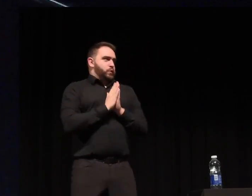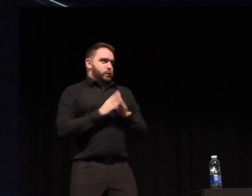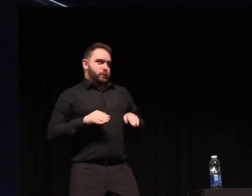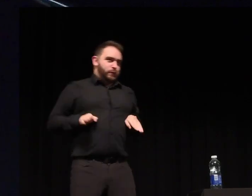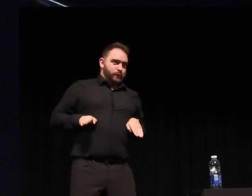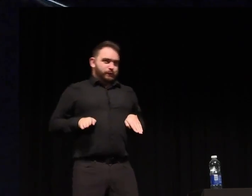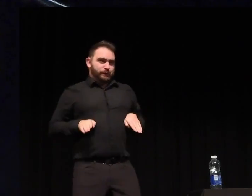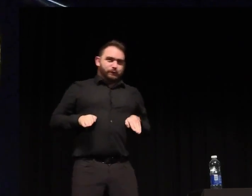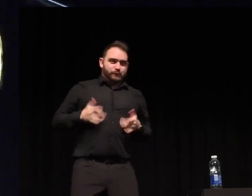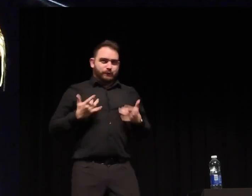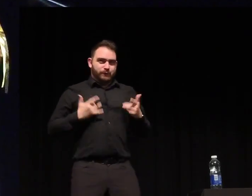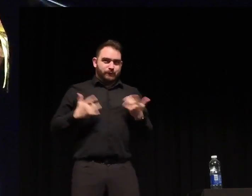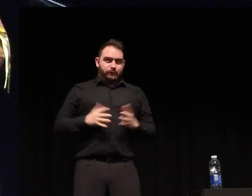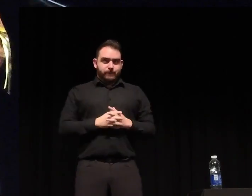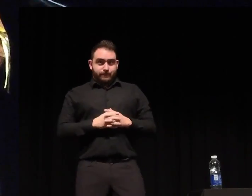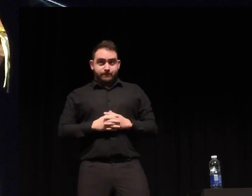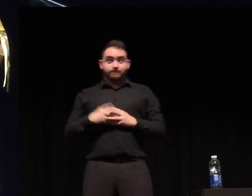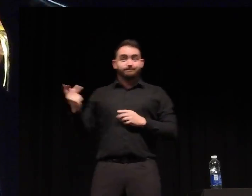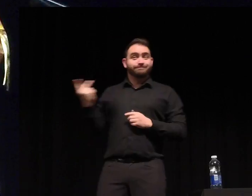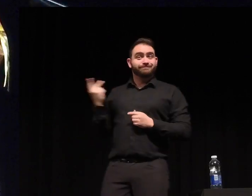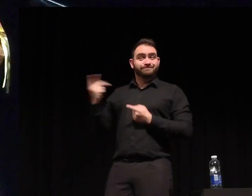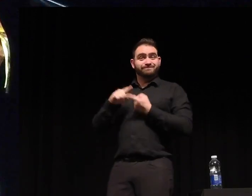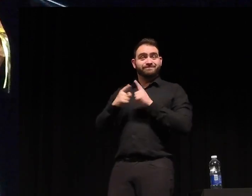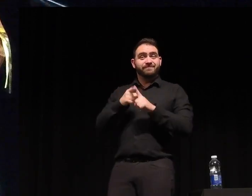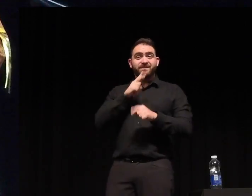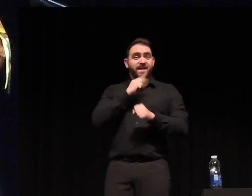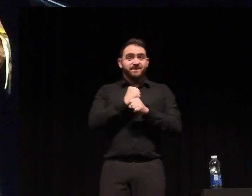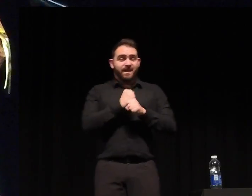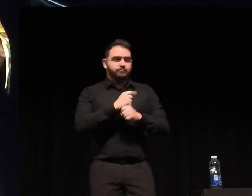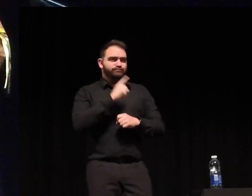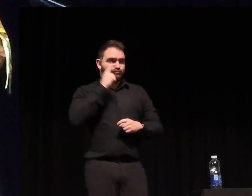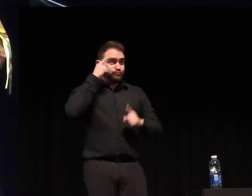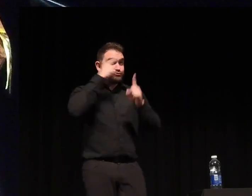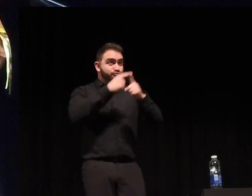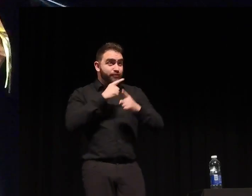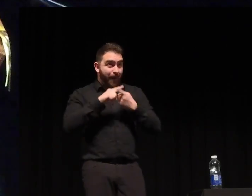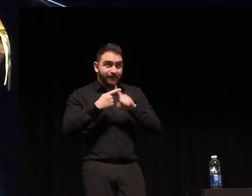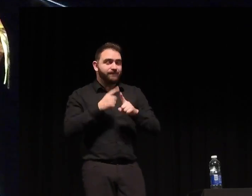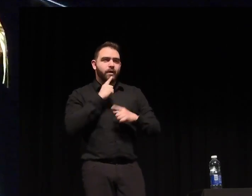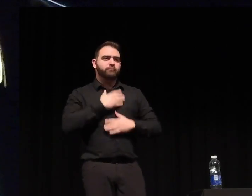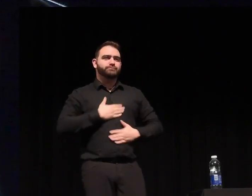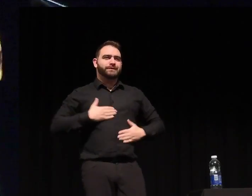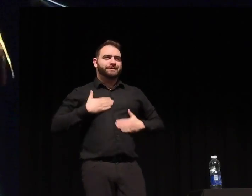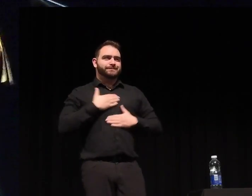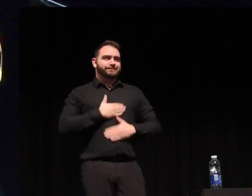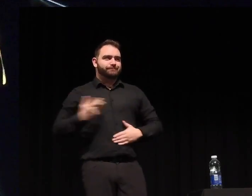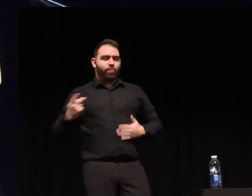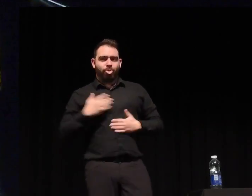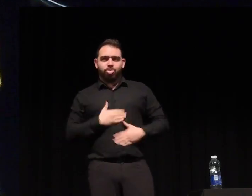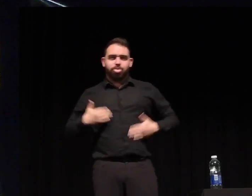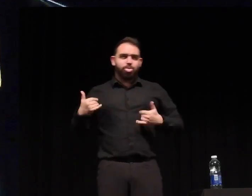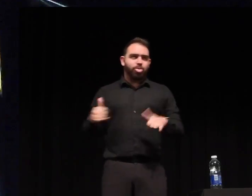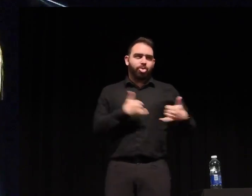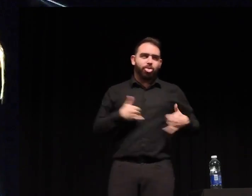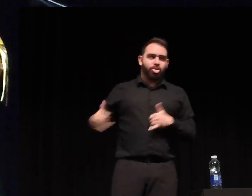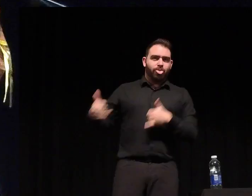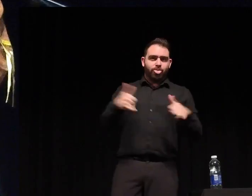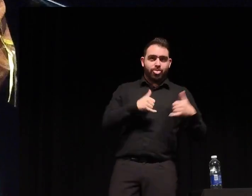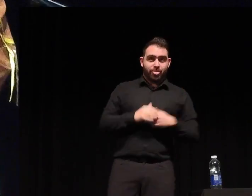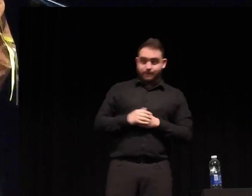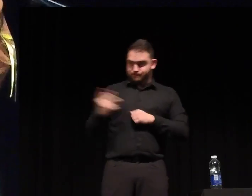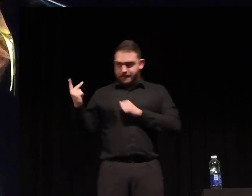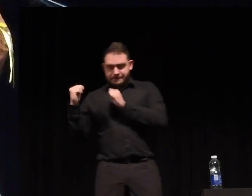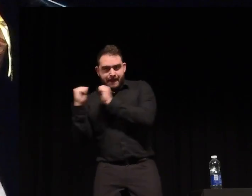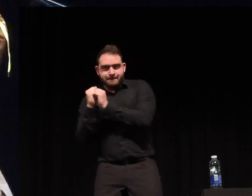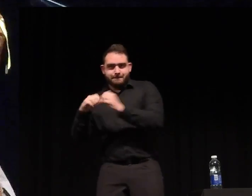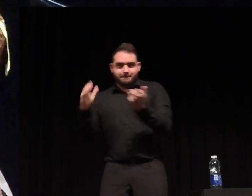travailles avec un ami, c'est pas du vrai travail, c'est une aventure. Alors, ils ont travaillé ensemble, ils ont amené des